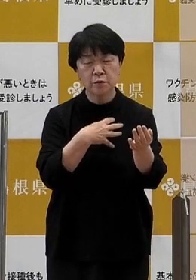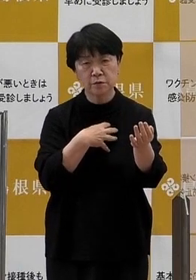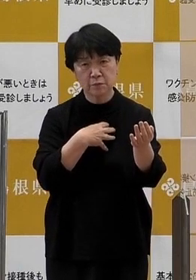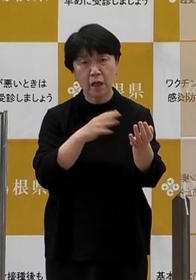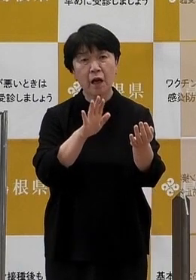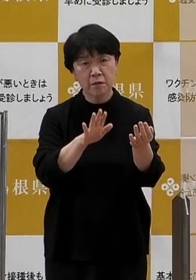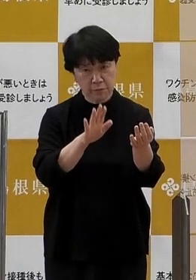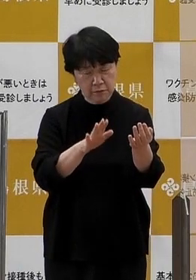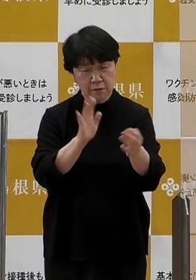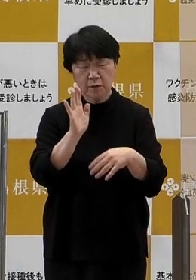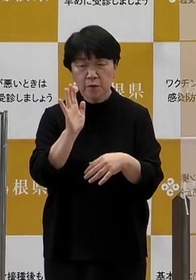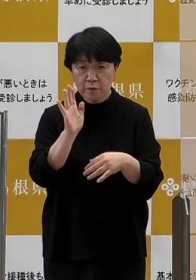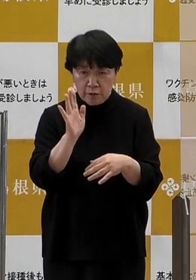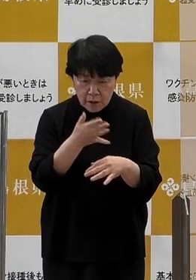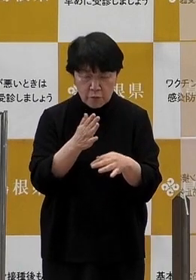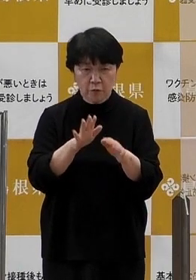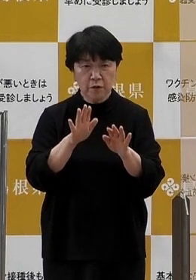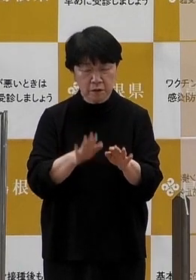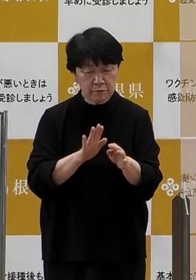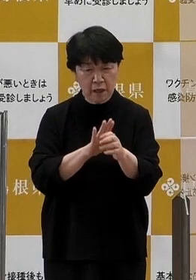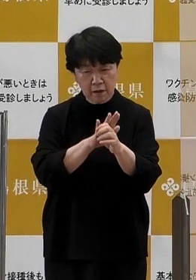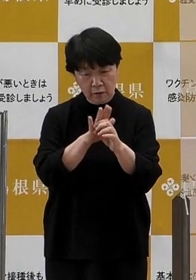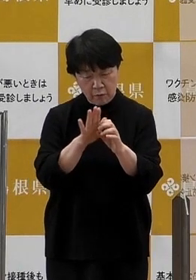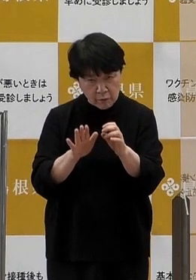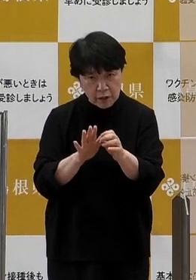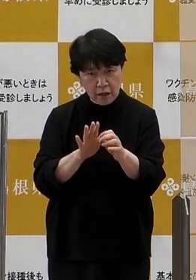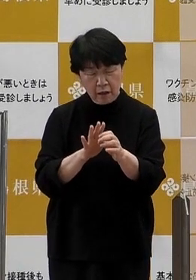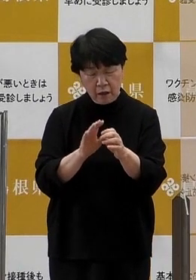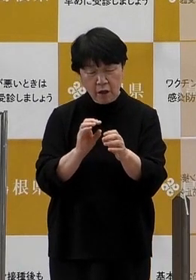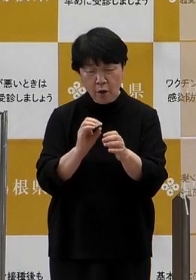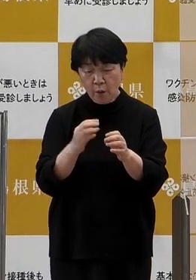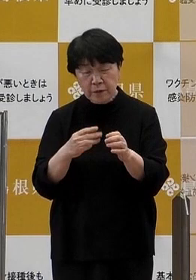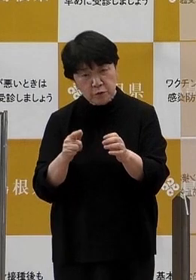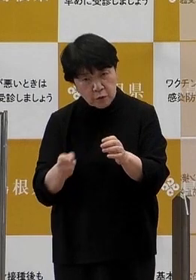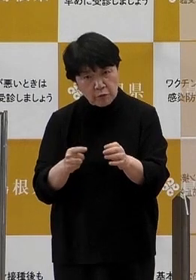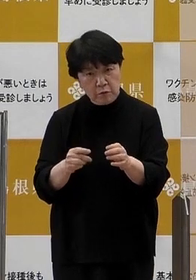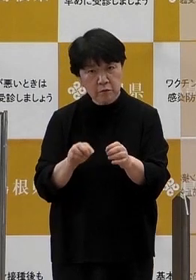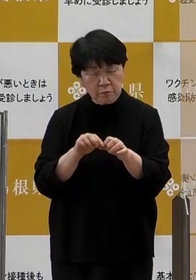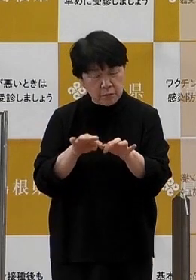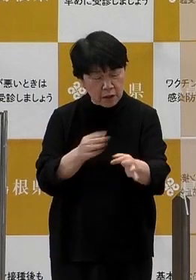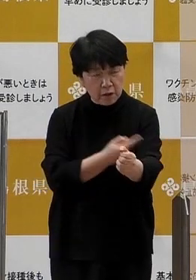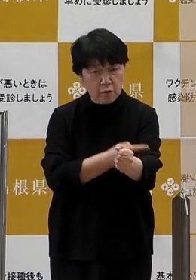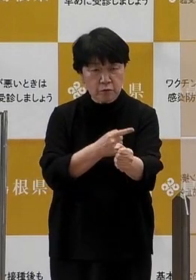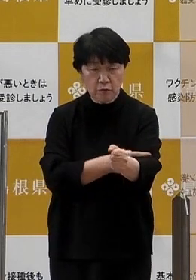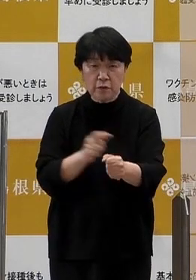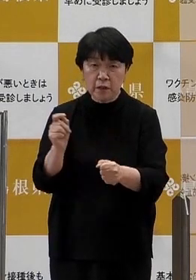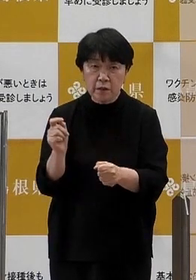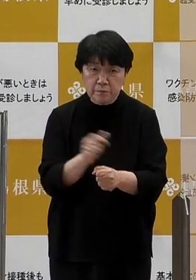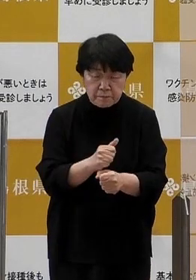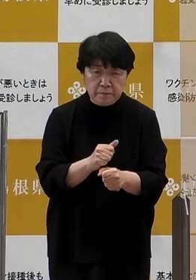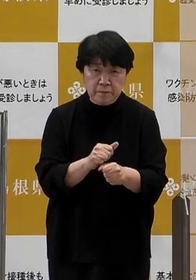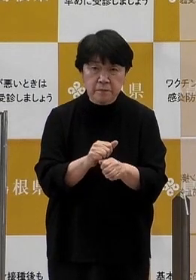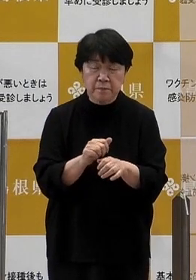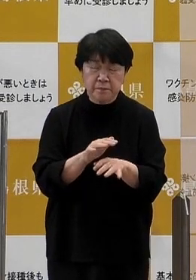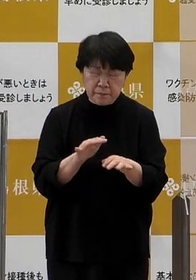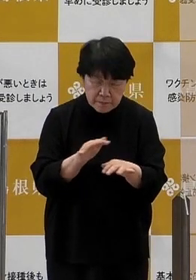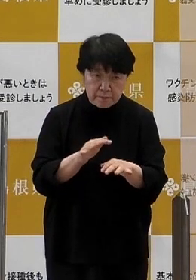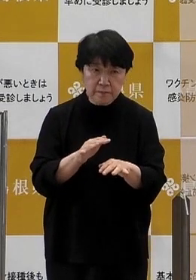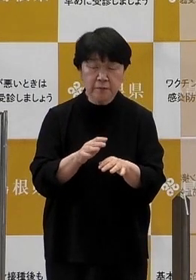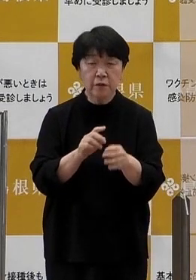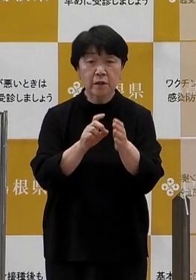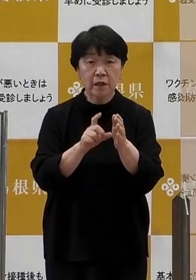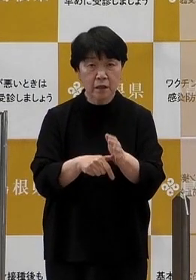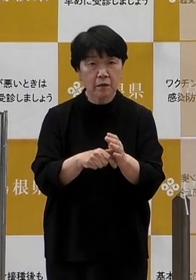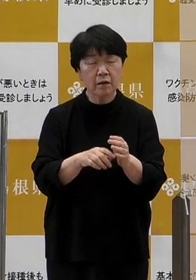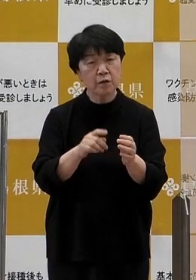株の感染力の強さ、そして感染に至るスピードの速さがあれば、2週間も3週間も休校